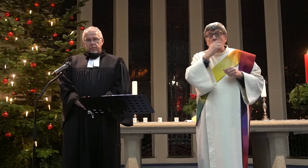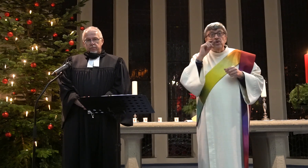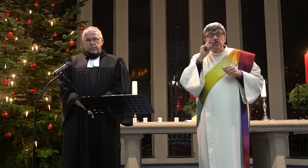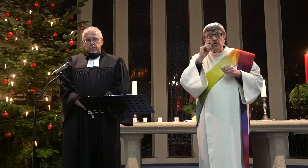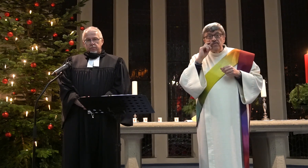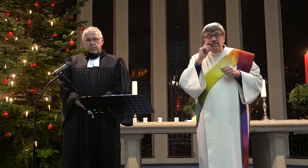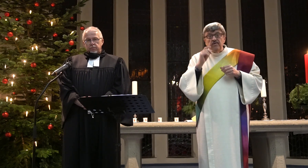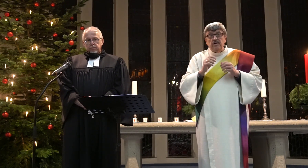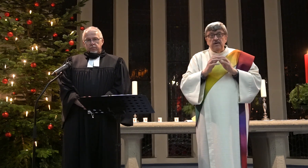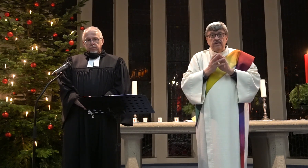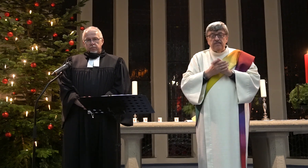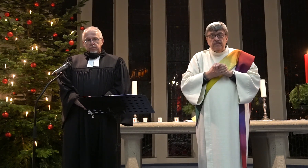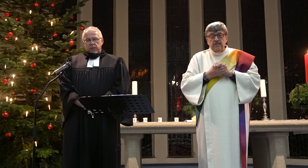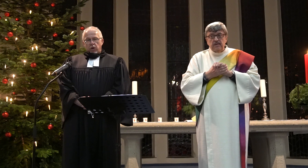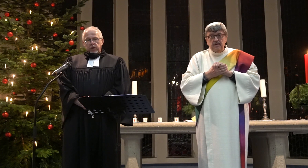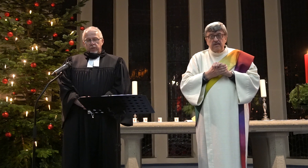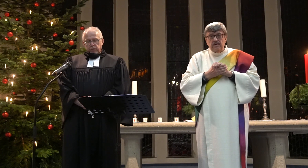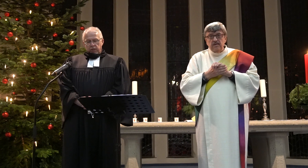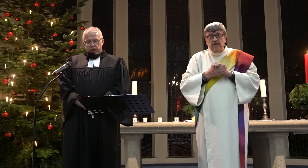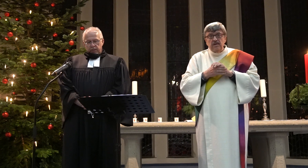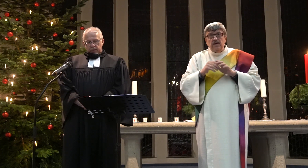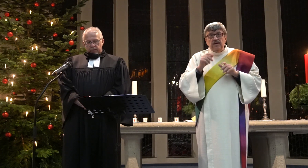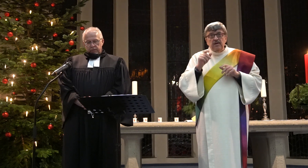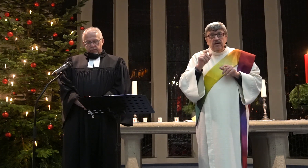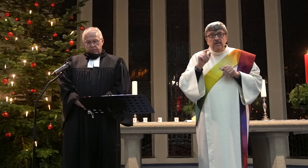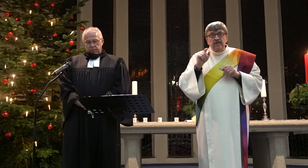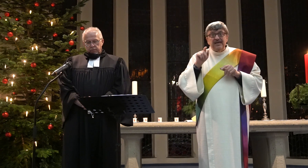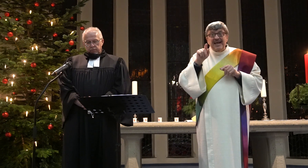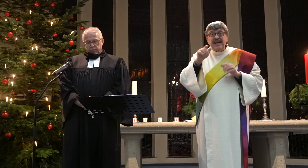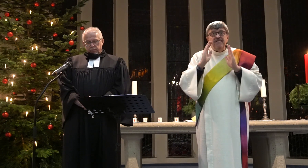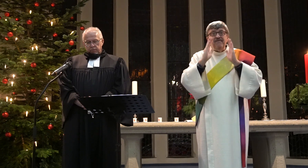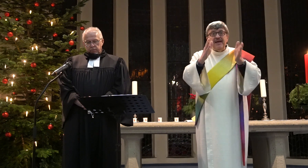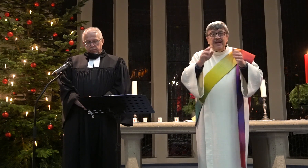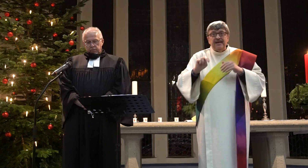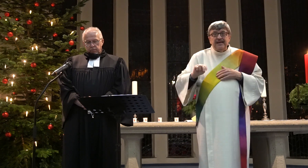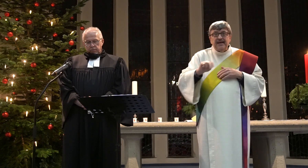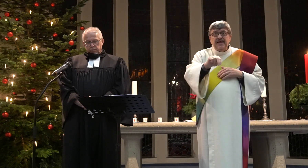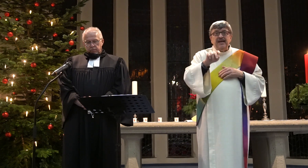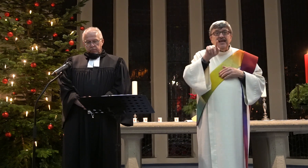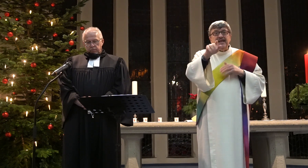die auch Jesus gegangen ist.